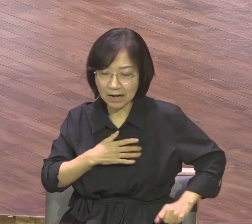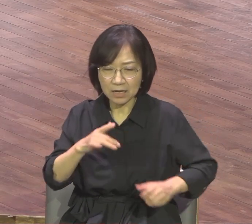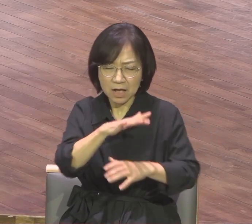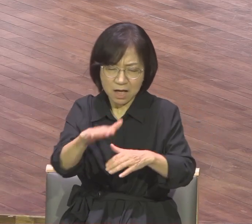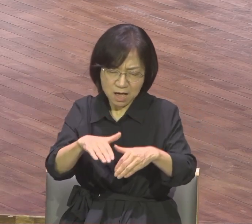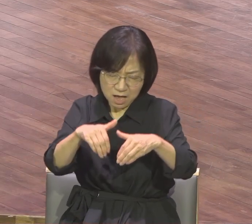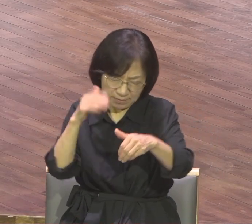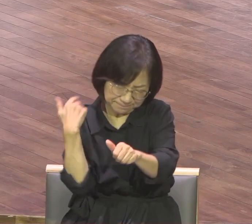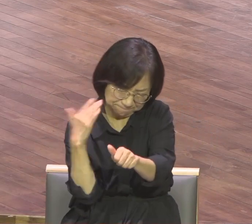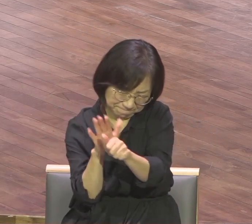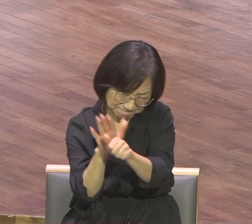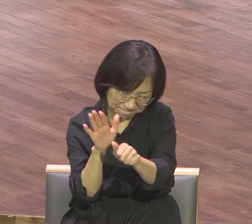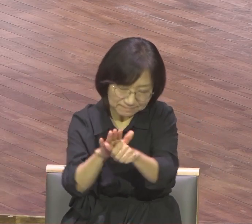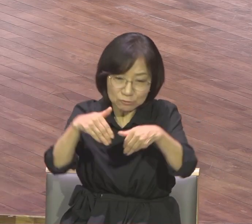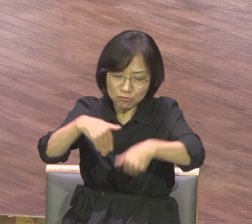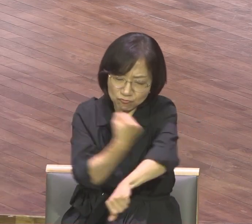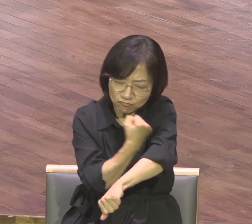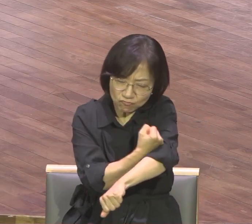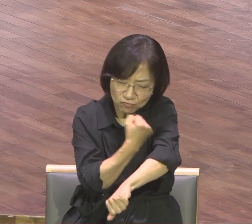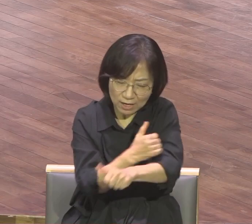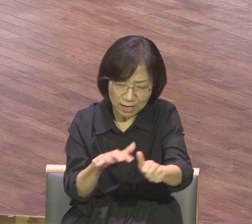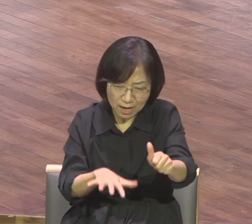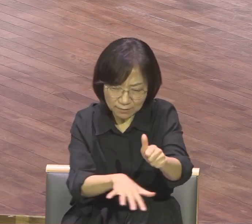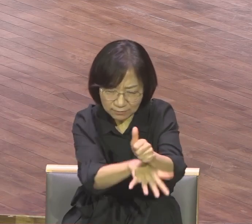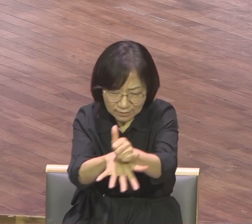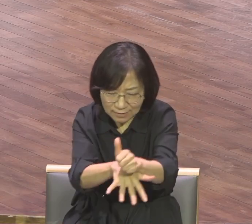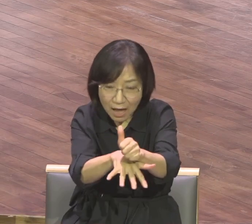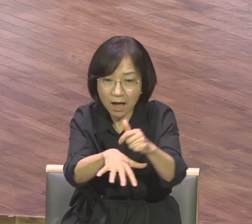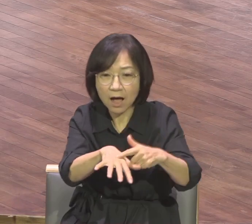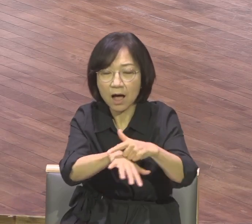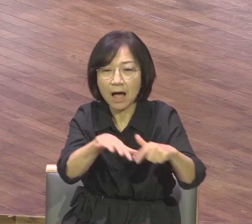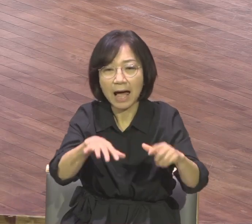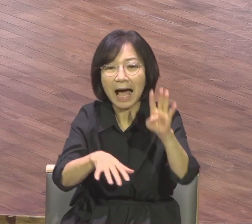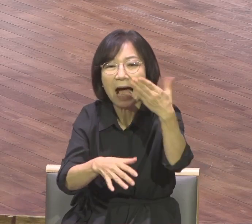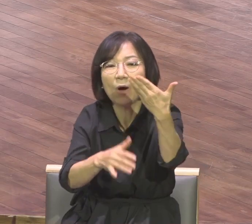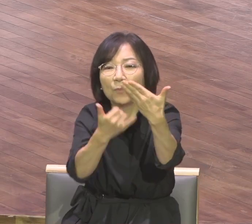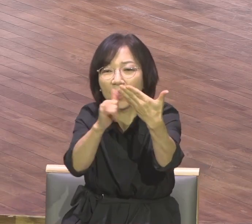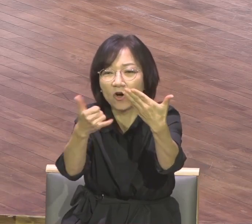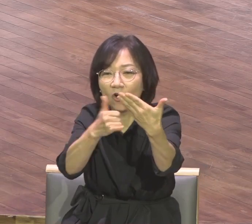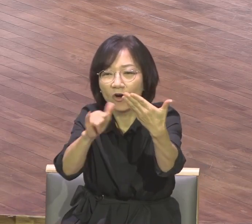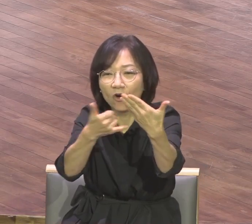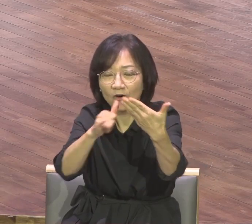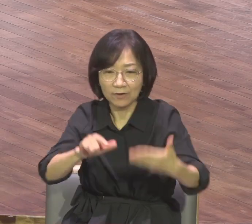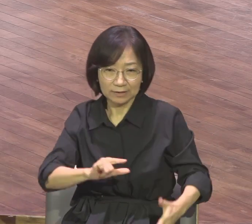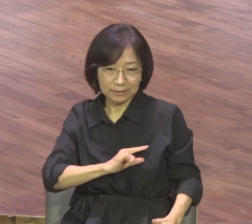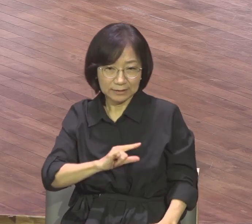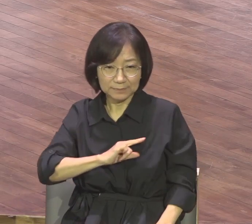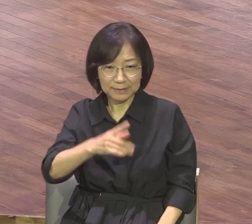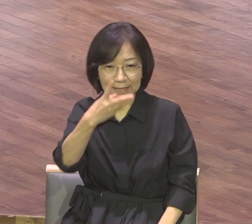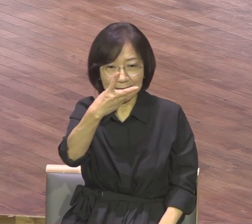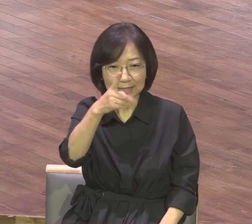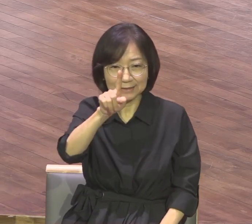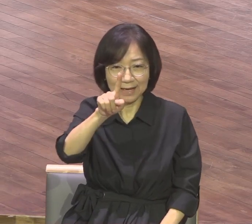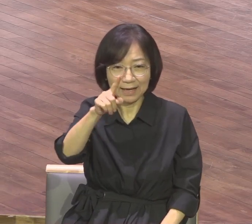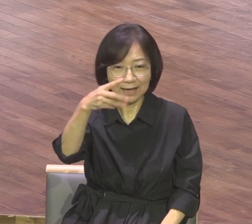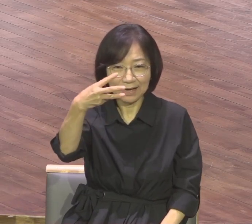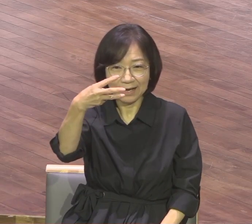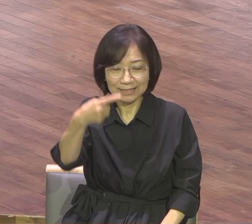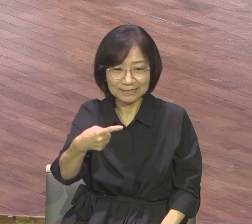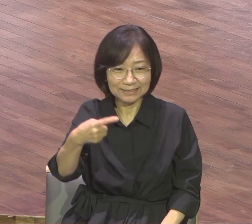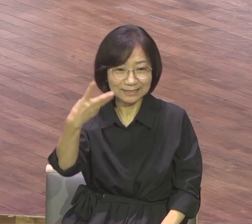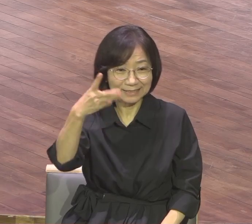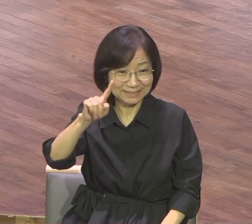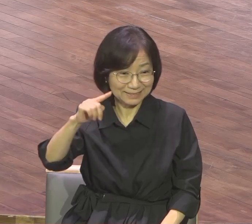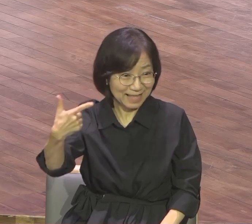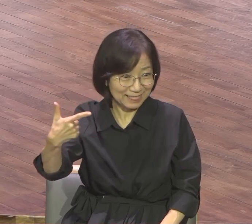이 9명 공신들을 타르탄이라고 불렀습니다. 타르탄이라고 불렀는데 그 의미가 뭐냐? 세상에서